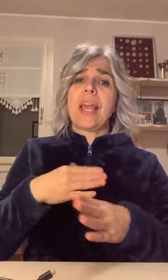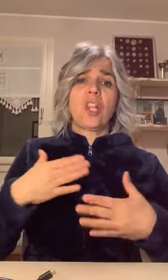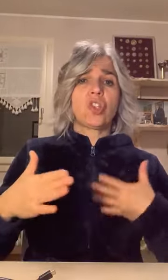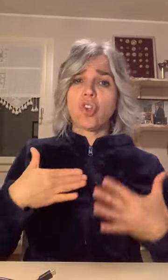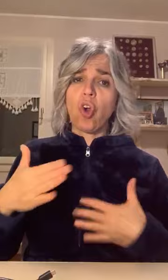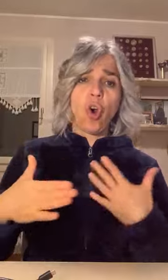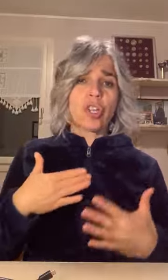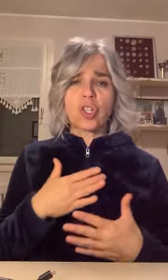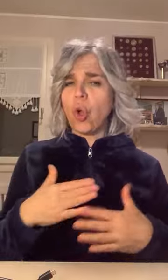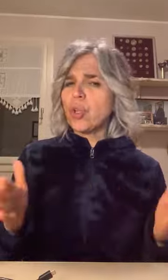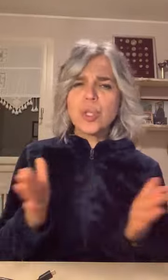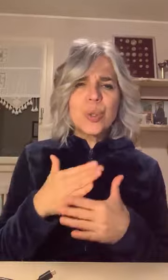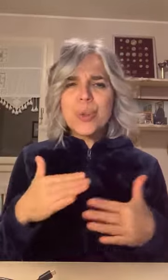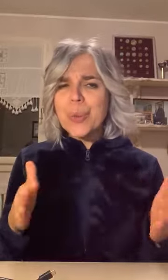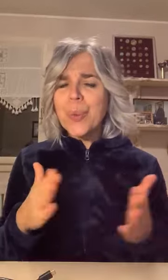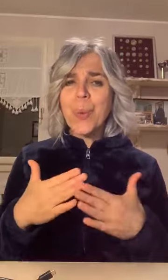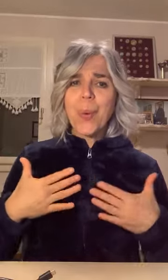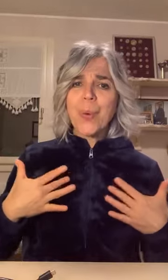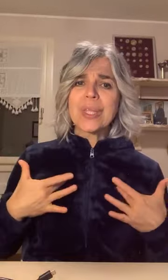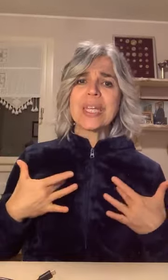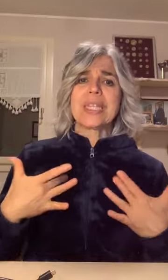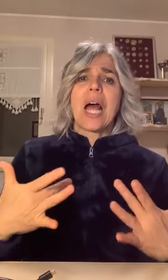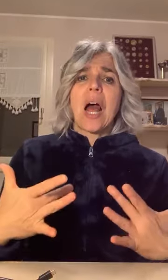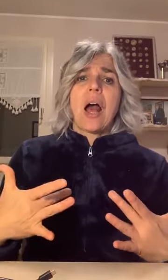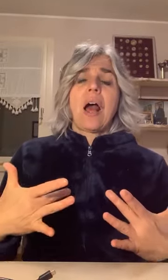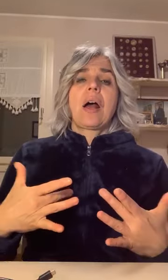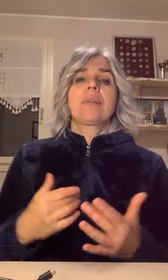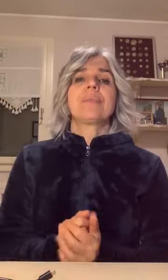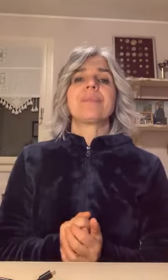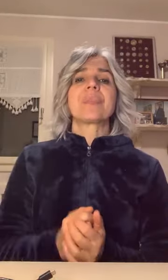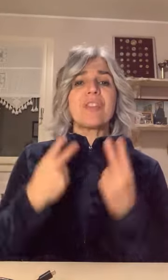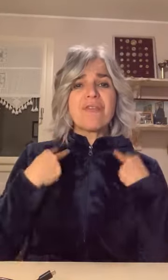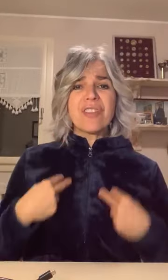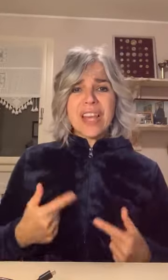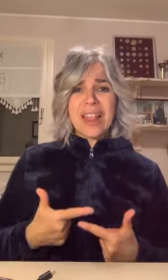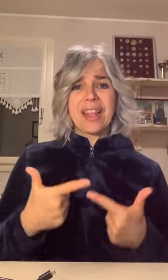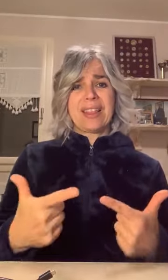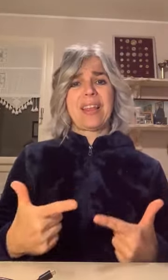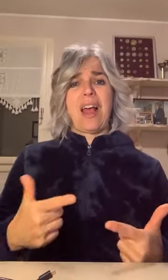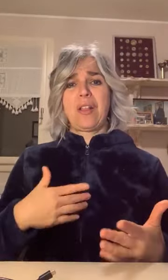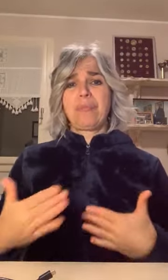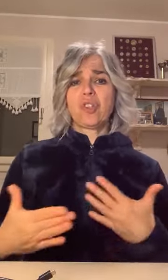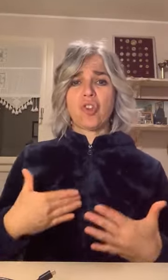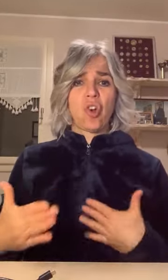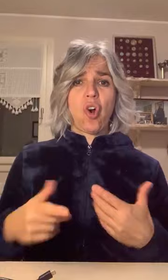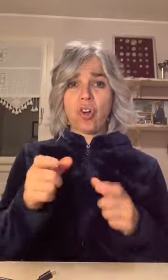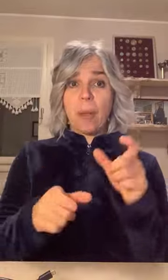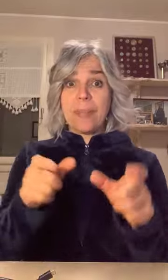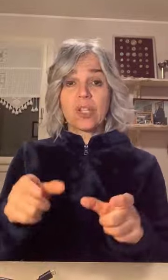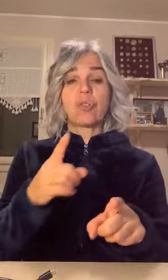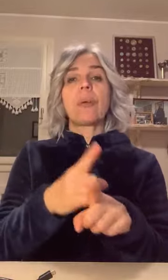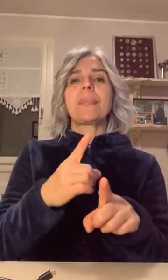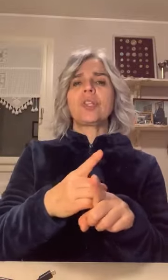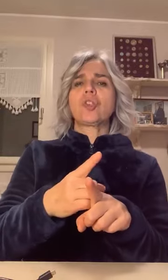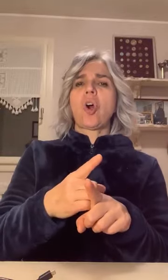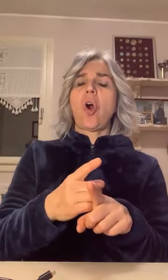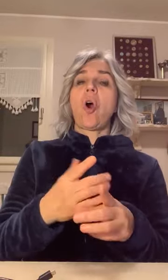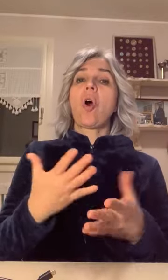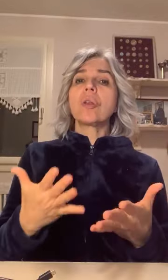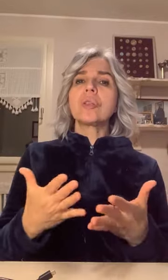disponendo, per come stanno dedicando la propria vita per soccorrere alle persone che sono nel bisogno, persone che notte e giorno stanno